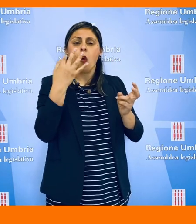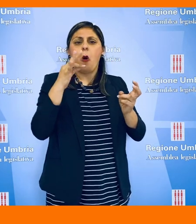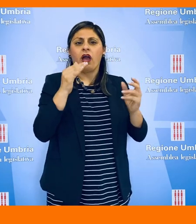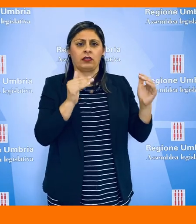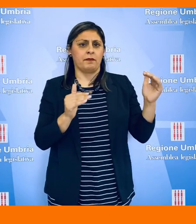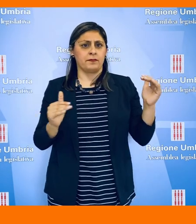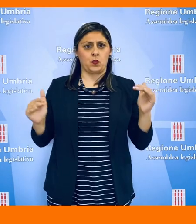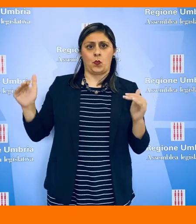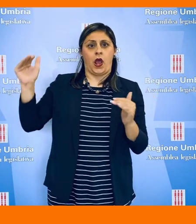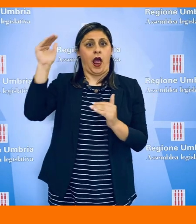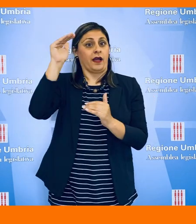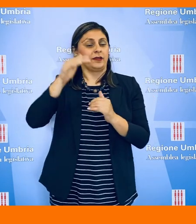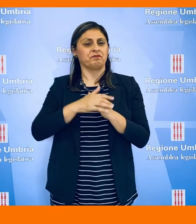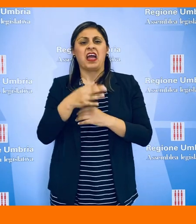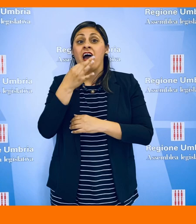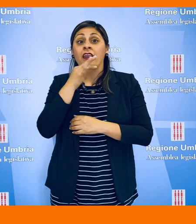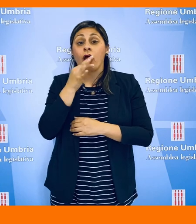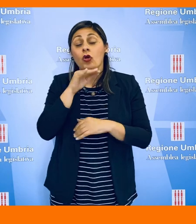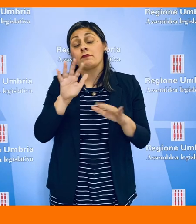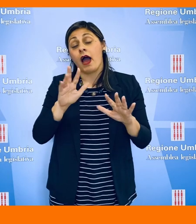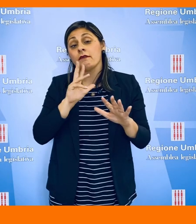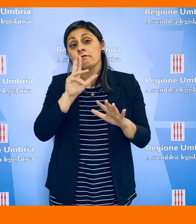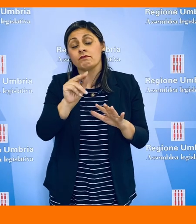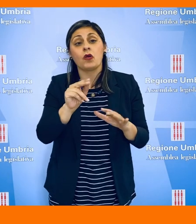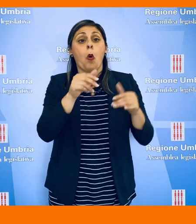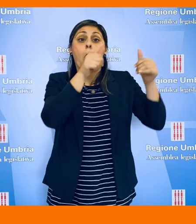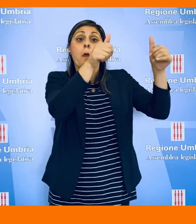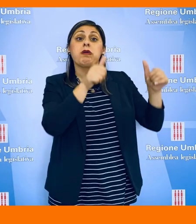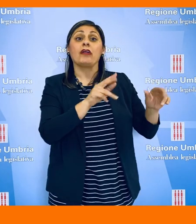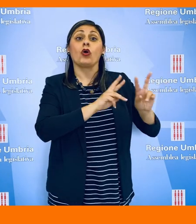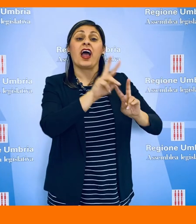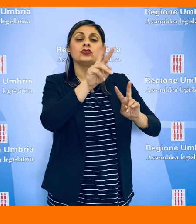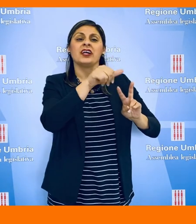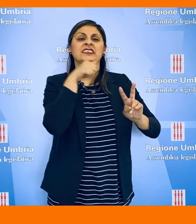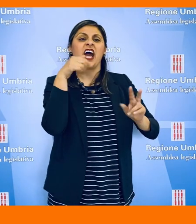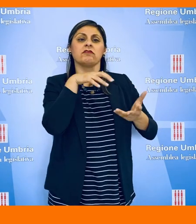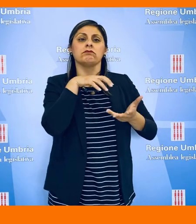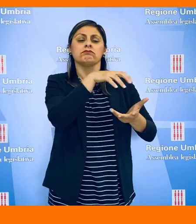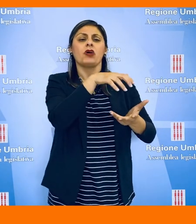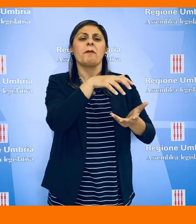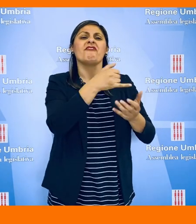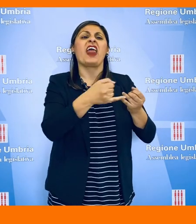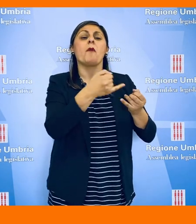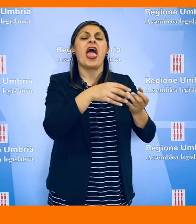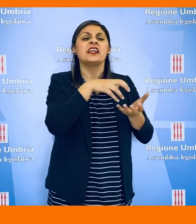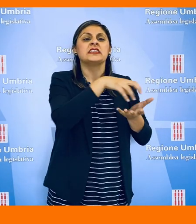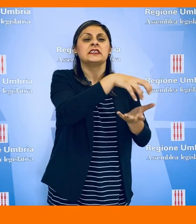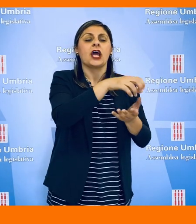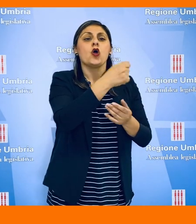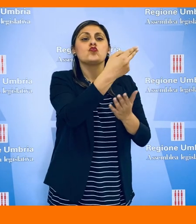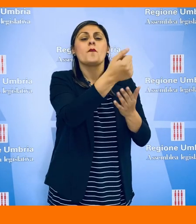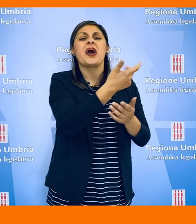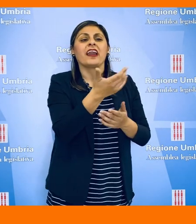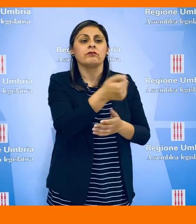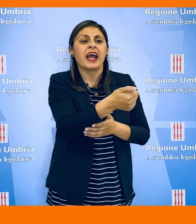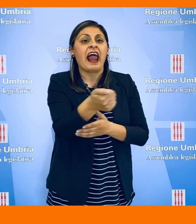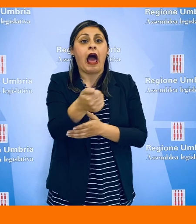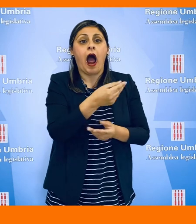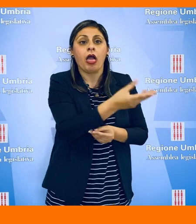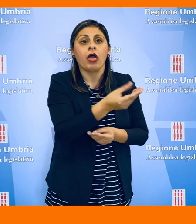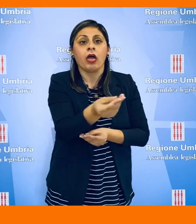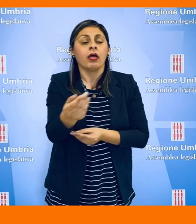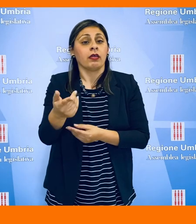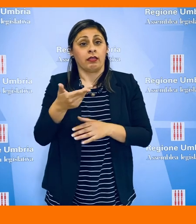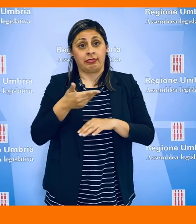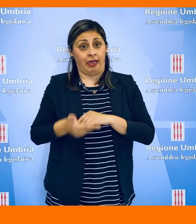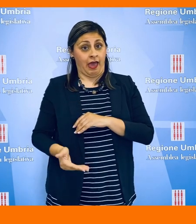con una qualità molto maggiore. I relatori hanno però messo in luce che i bandi nazionali per l'assegnazione delle frequenze e delle numerazioni sono